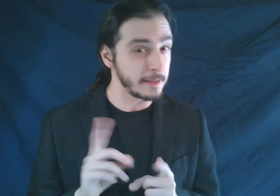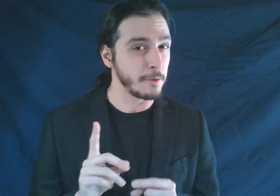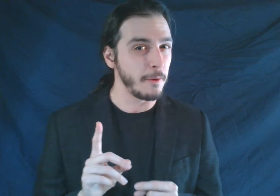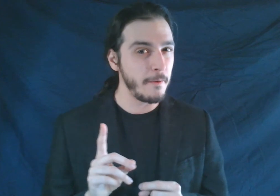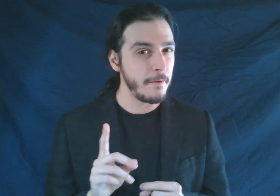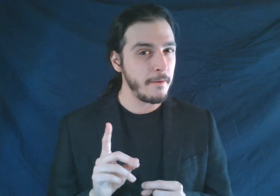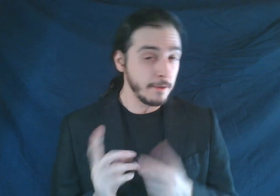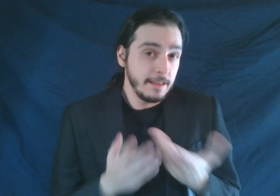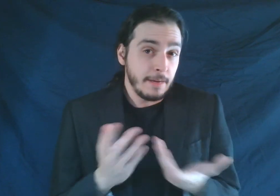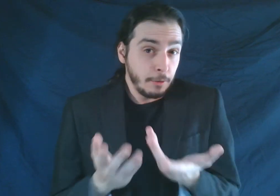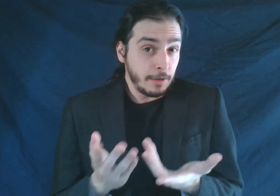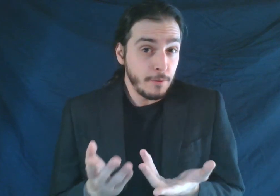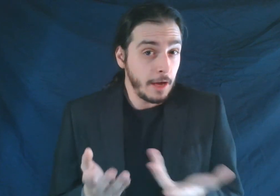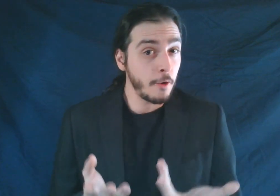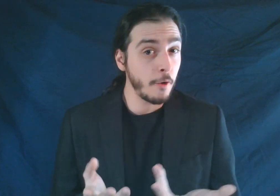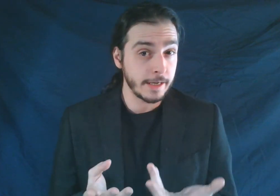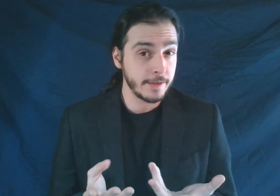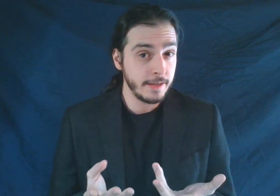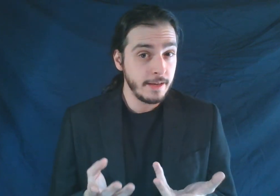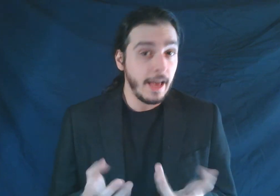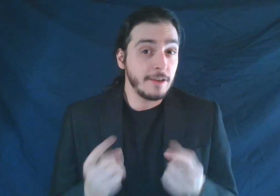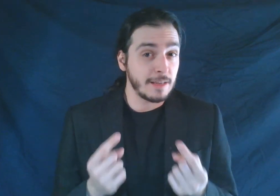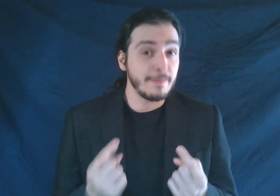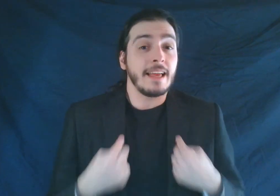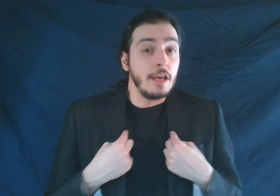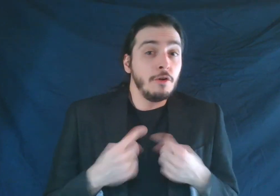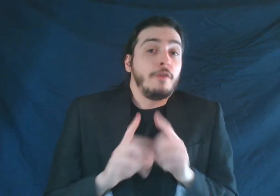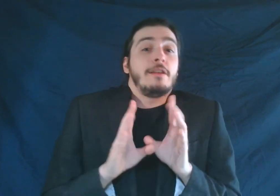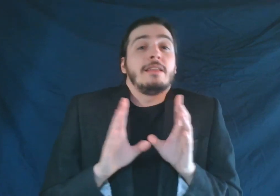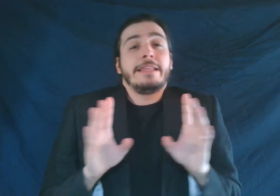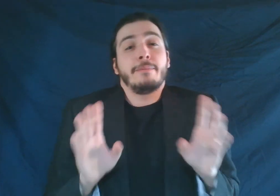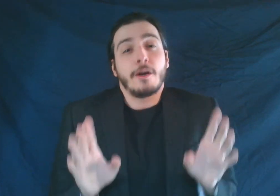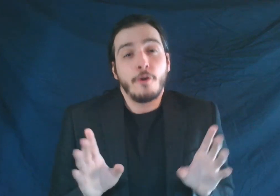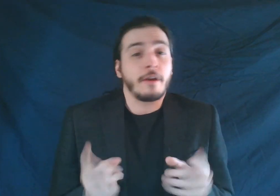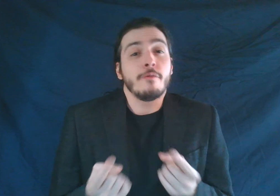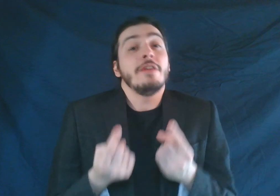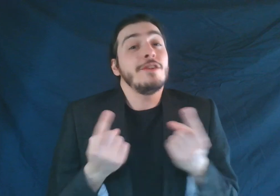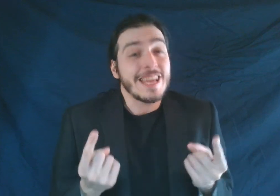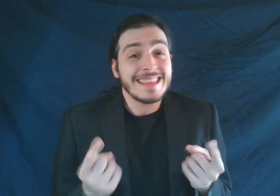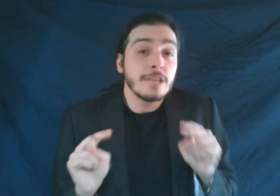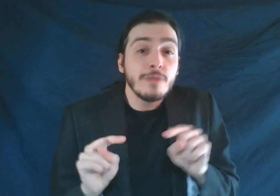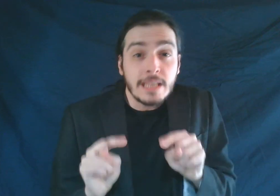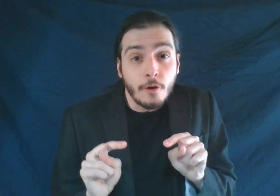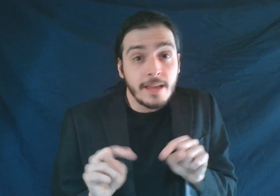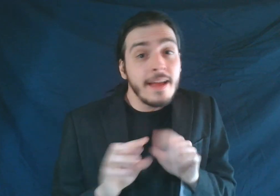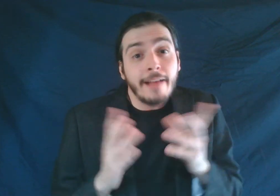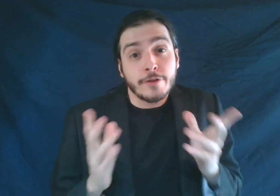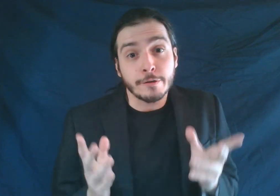solo. Si direbbe tutto al più che corre, no? E certamente io non ho voglia di mettermi a correre con un deficiente alle due di notte al centro di